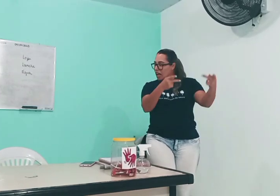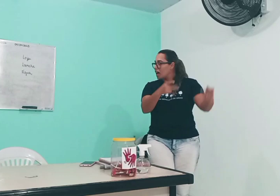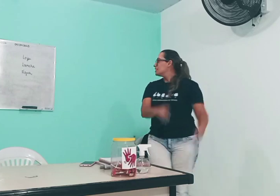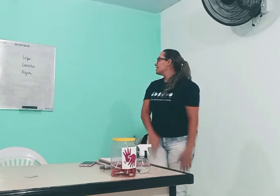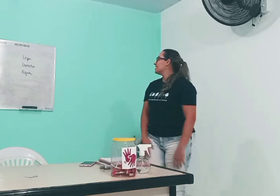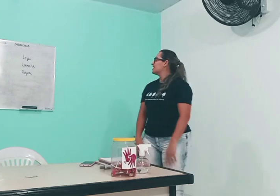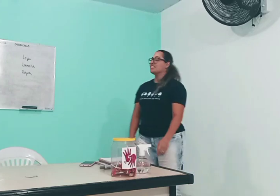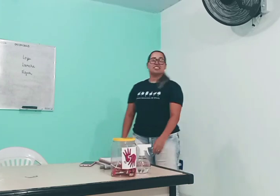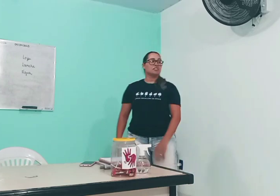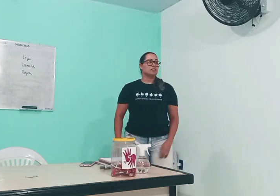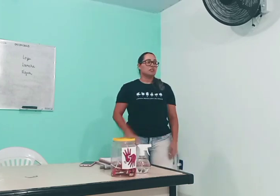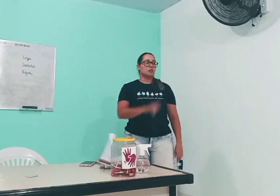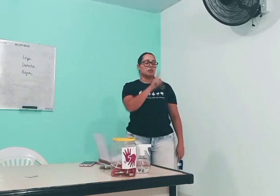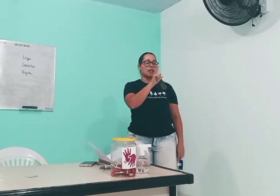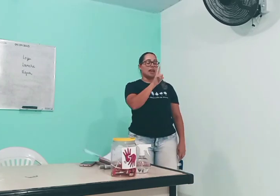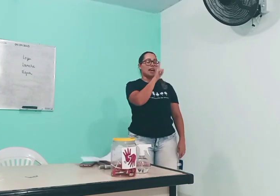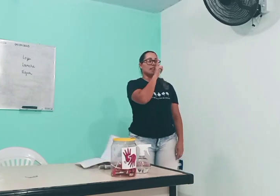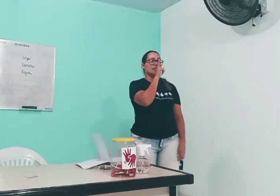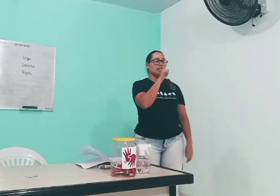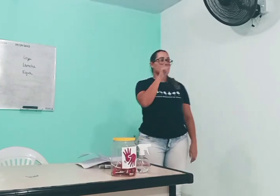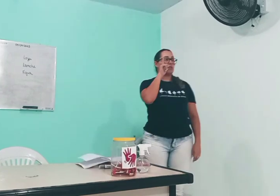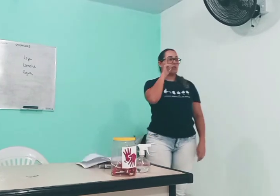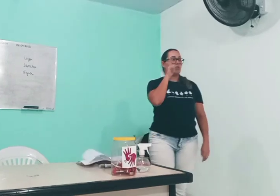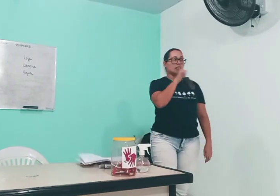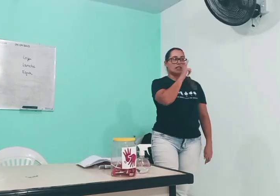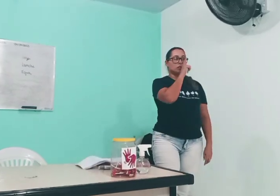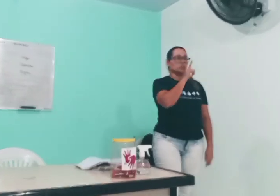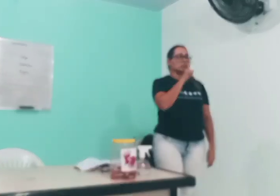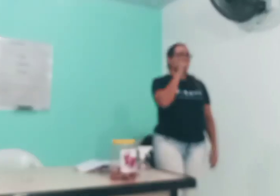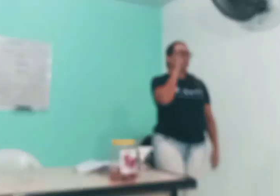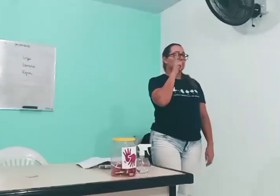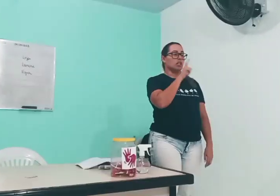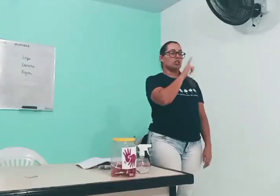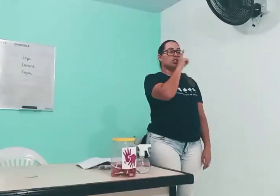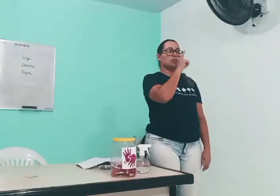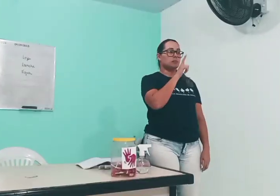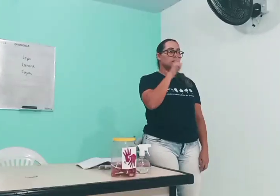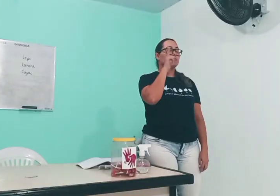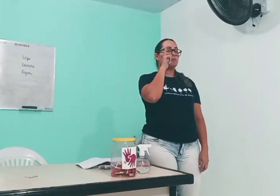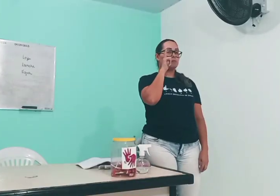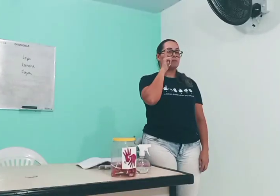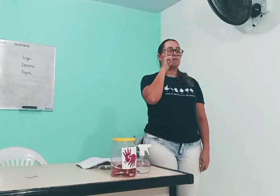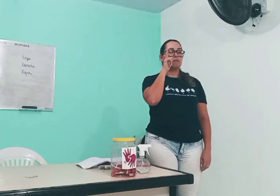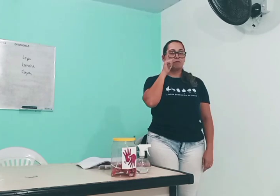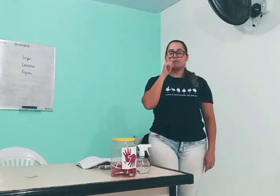Virado assim? Desse jeito que eu estou fazendo. Isso.